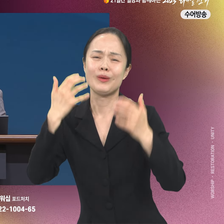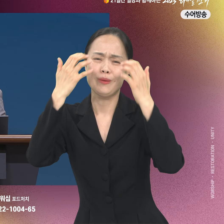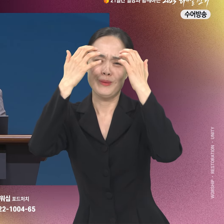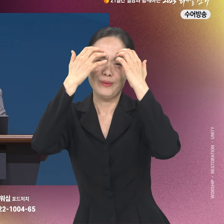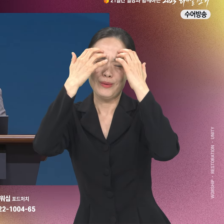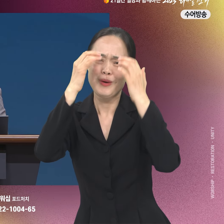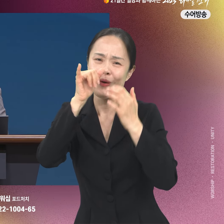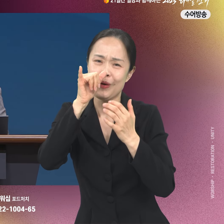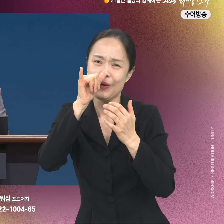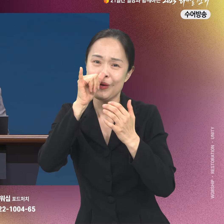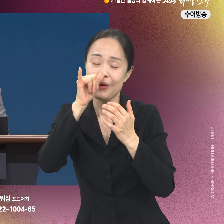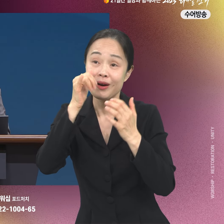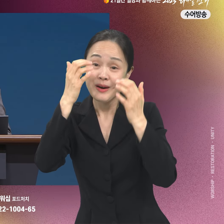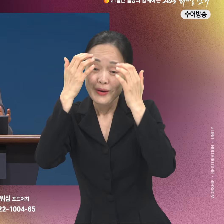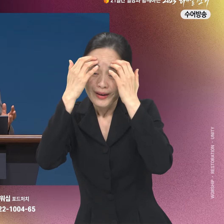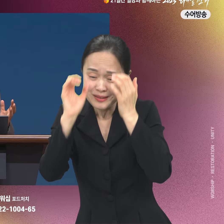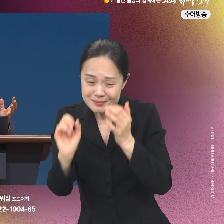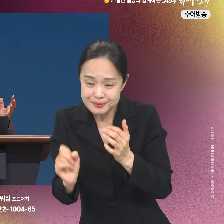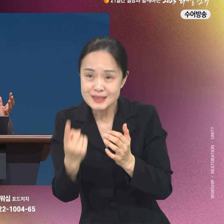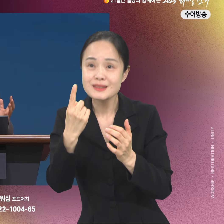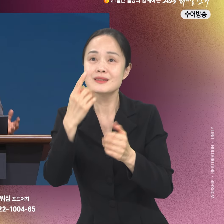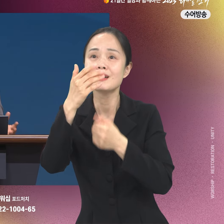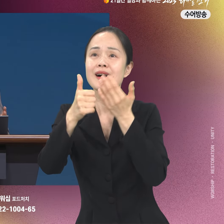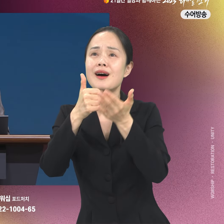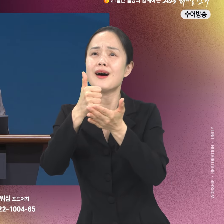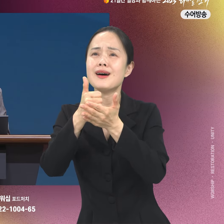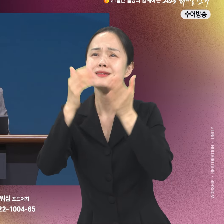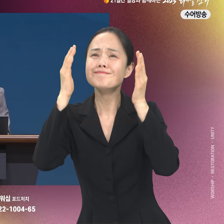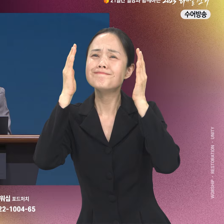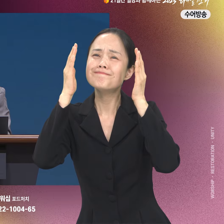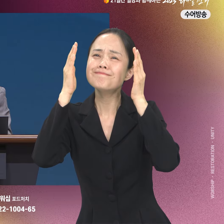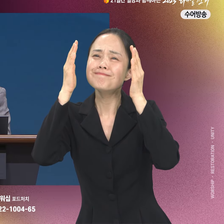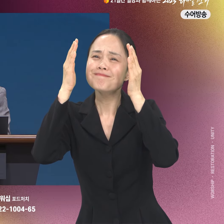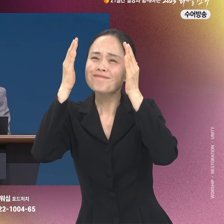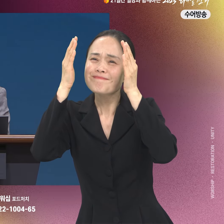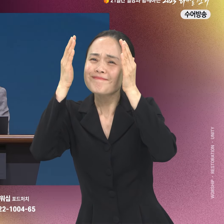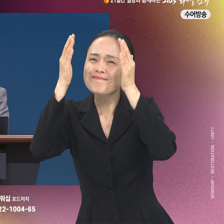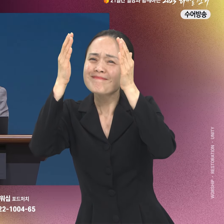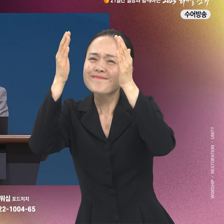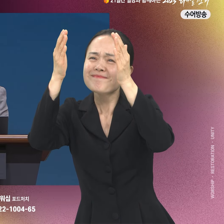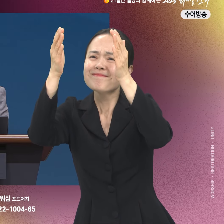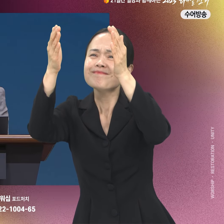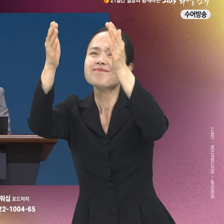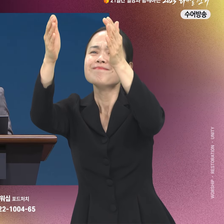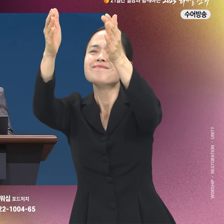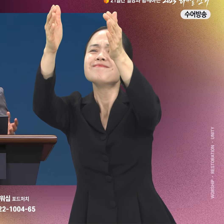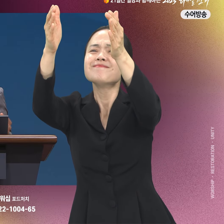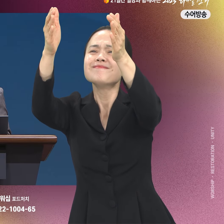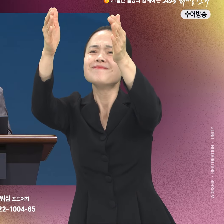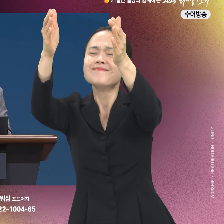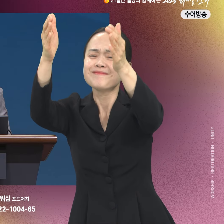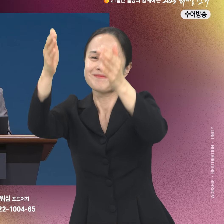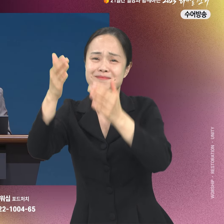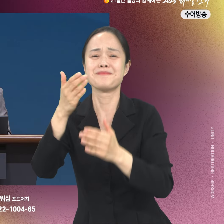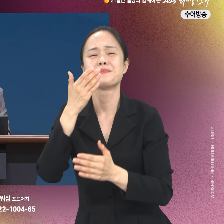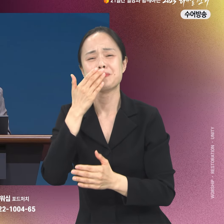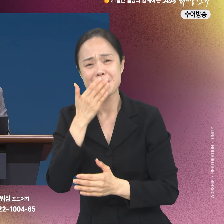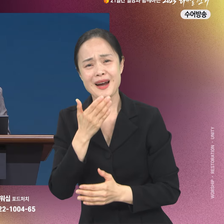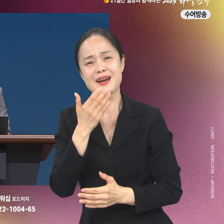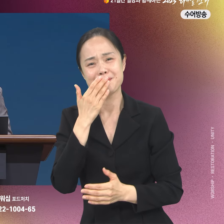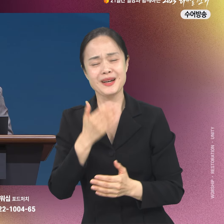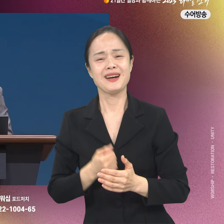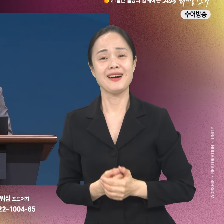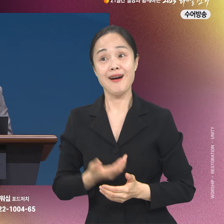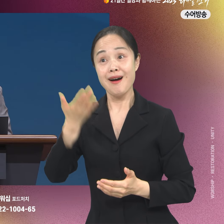하나님만 바라보게 되는, 저의 태도와 관점이 바뀌는 역사가 저한테